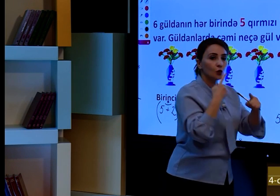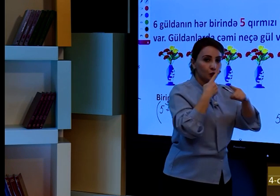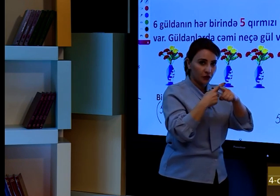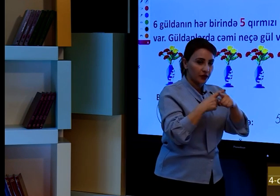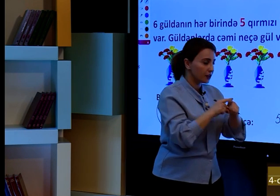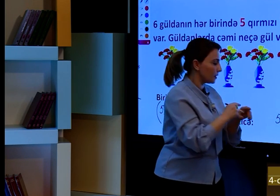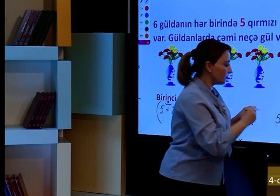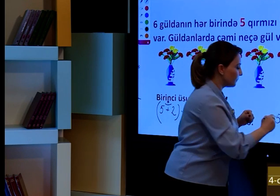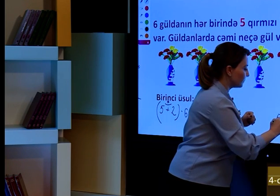Üstəgəl,